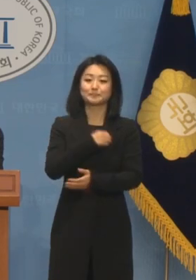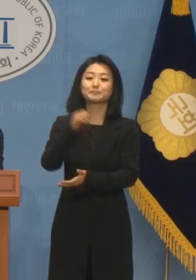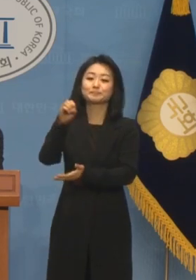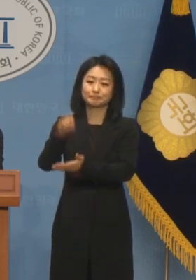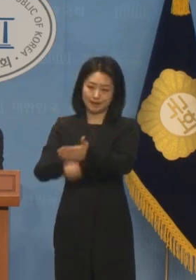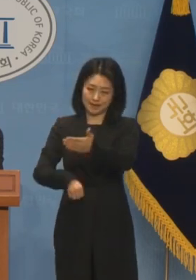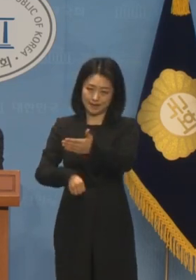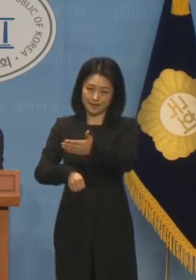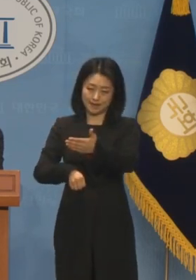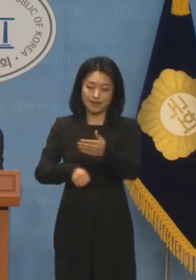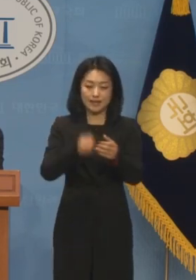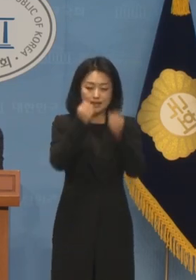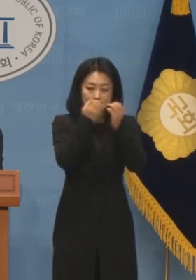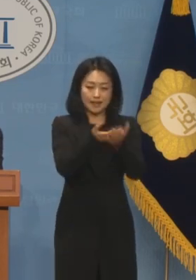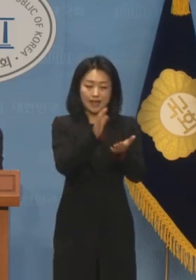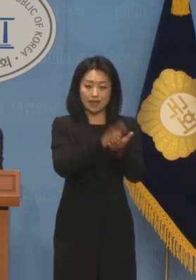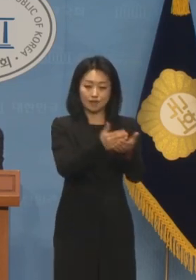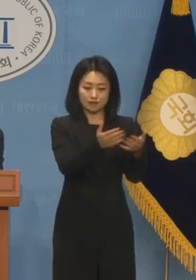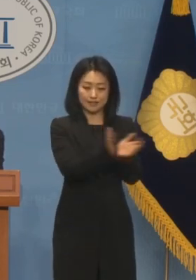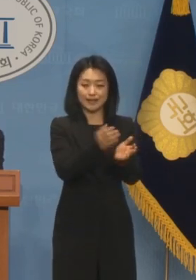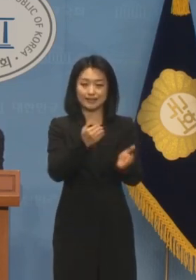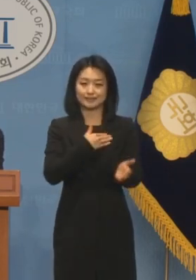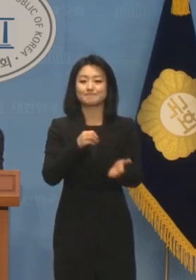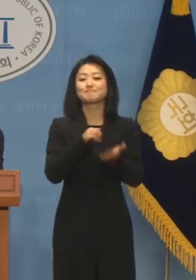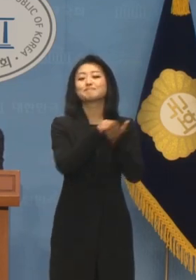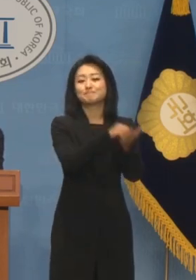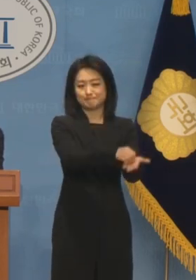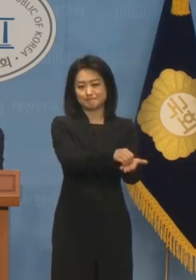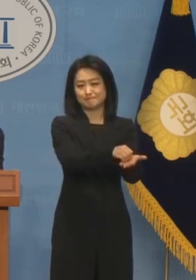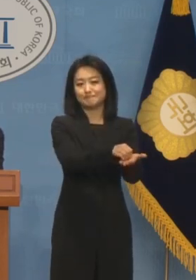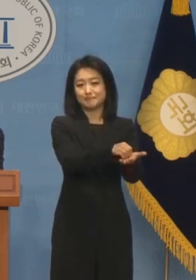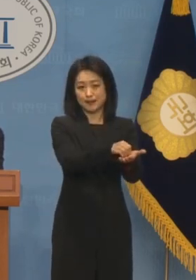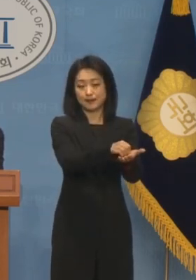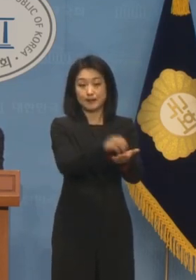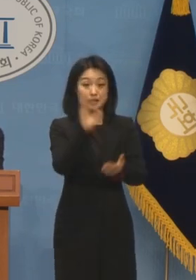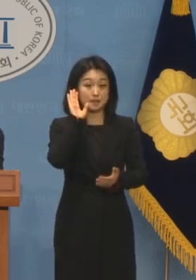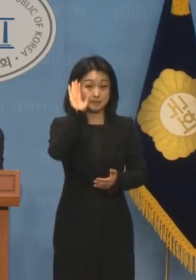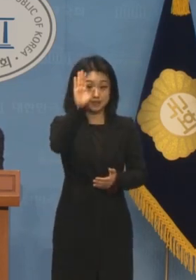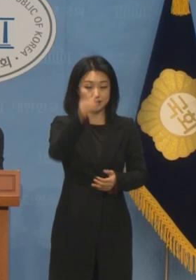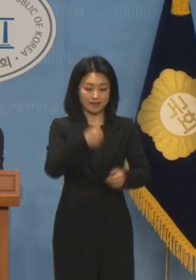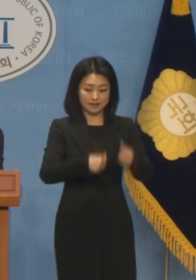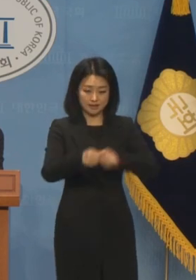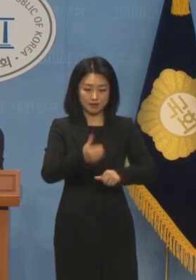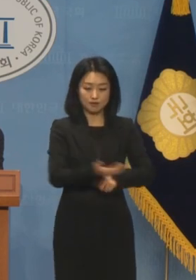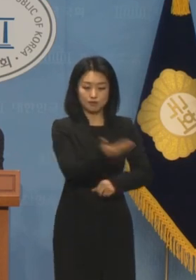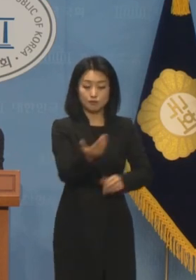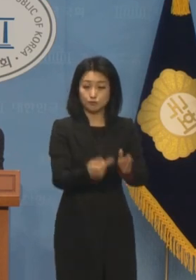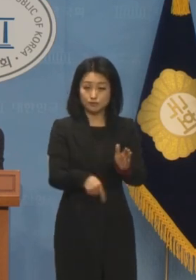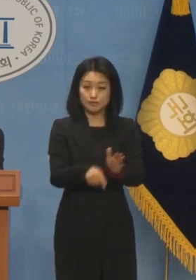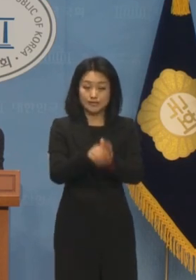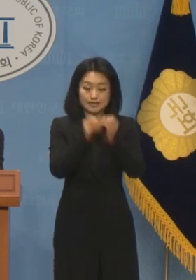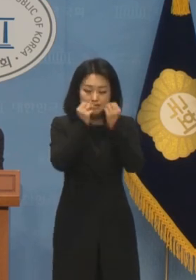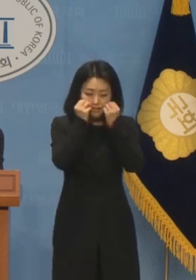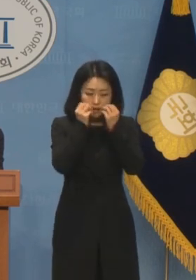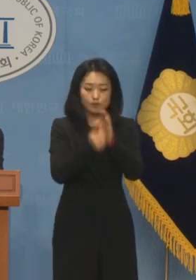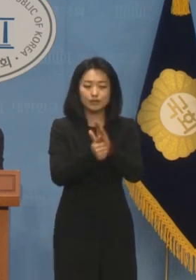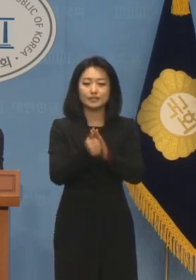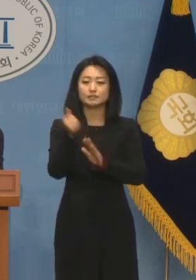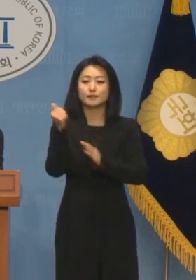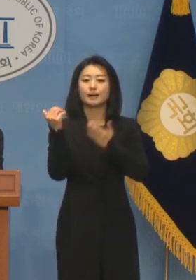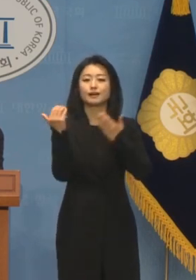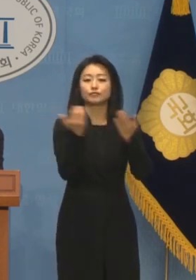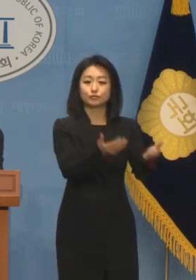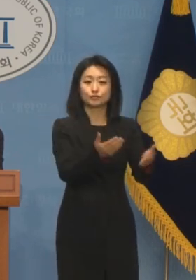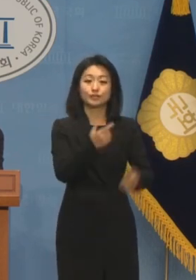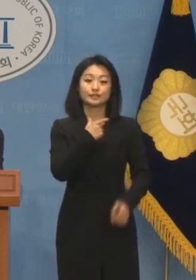탈당하여 개혁신당으로 옷을 바꿔 입었습니다. 미래 세대를 위해 새로운 희망을 만들어내야